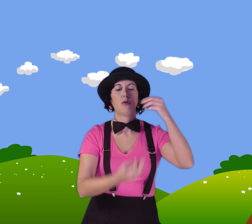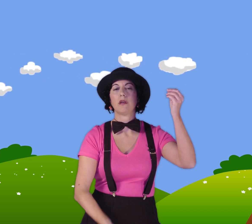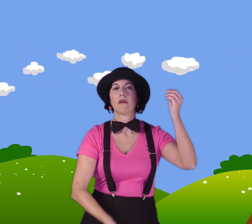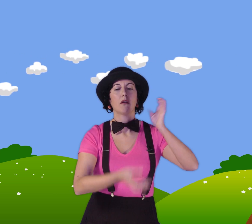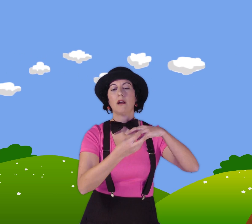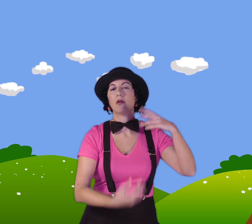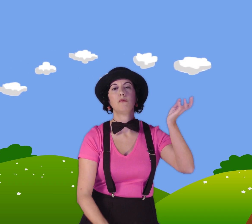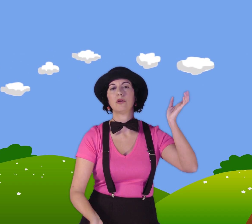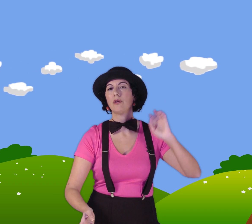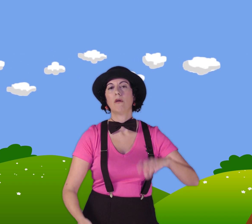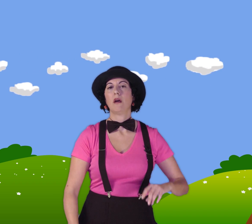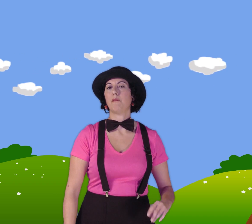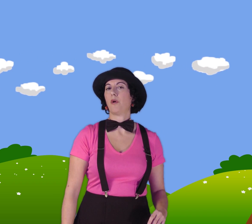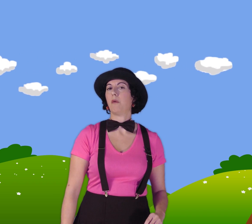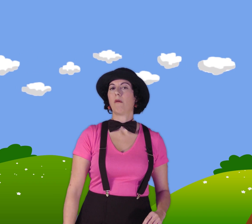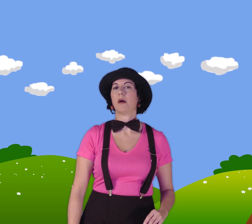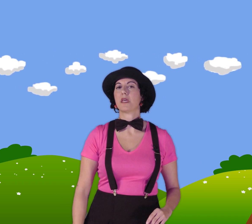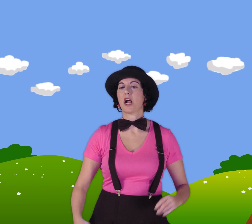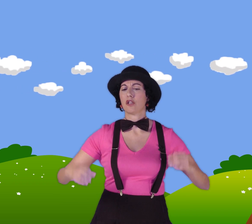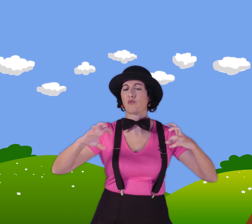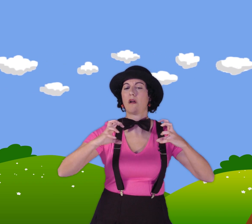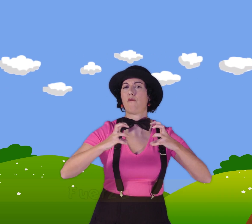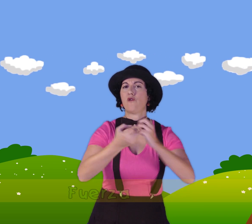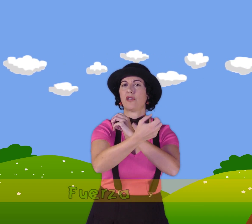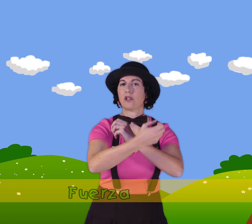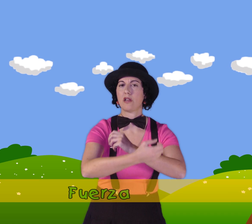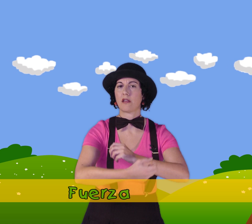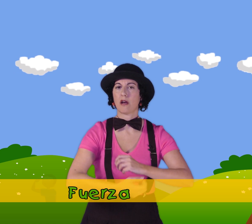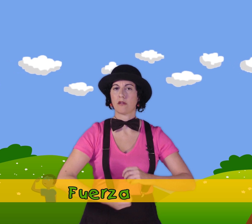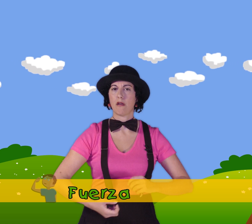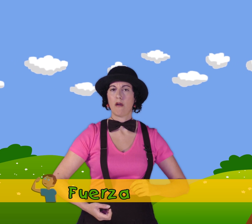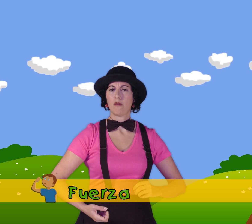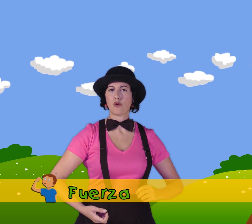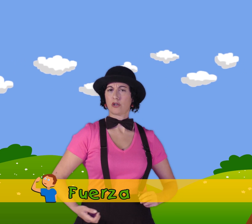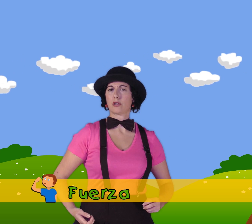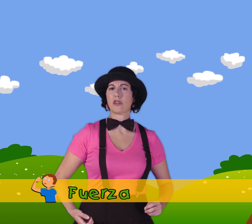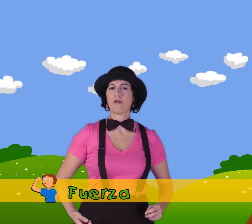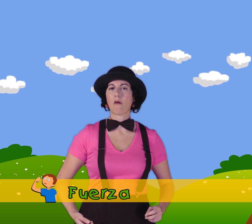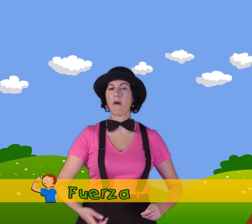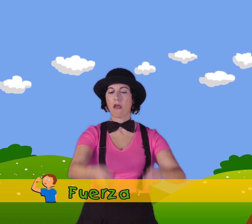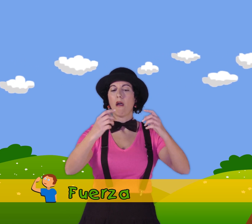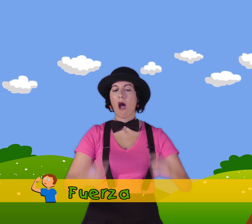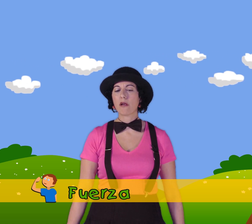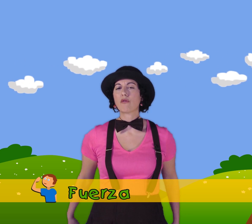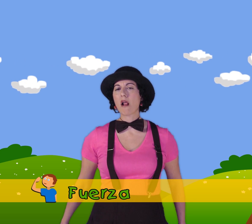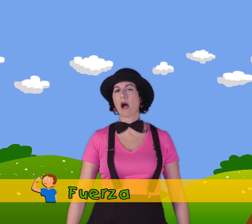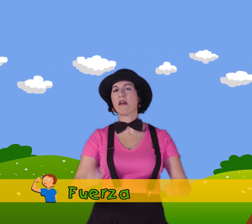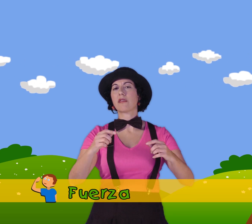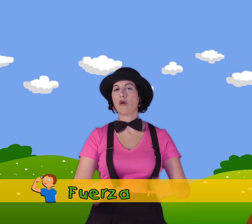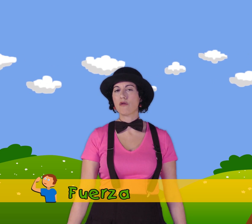Oye, que la convirtió en polvo, la piedra, de toda la fuerza que tenía el gigante. Mira al sastrecillo y dijo, a ver si tú eres capaz de hacer lo que yo